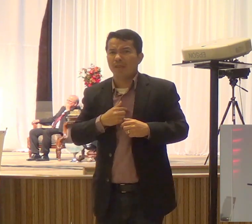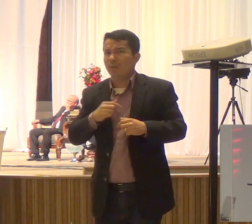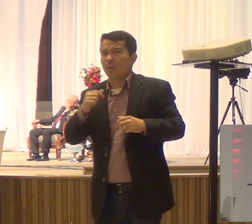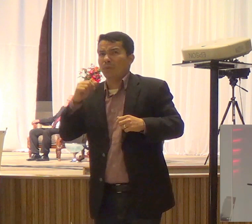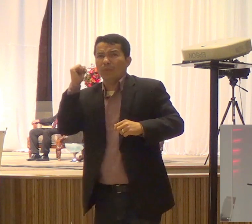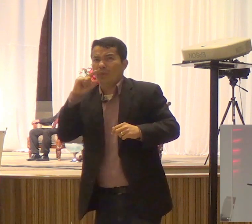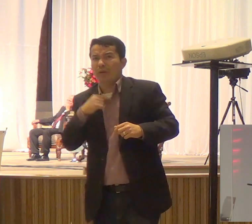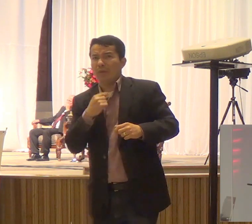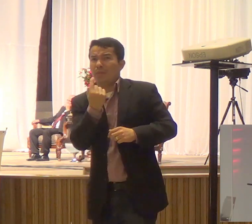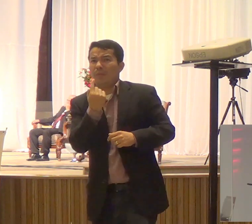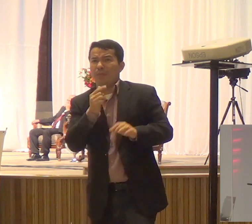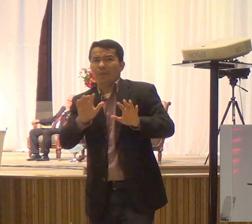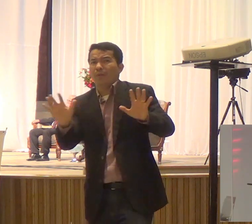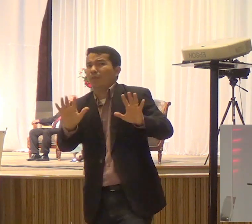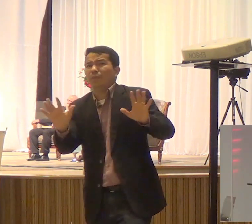consigo sozinho,